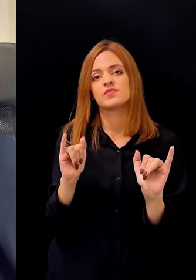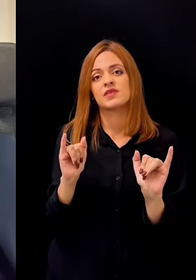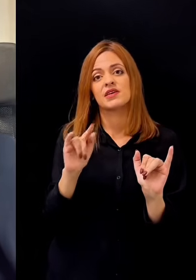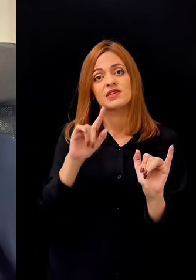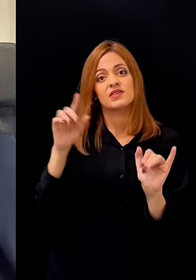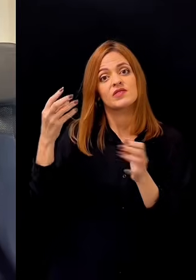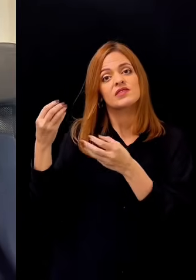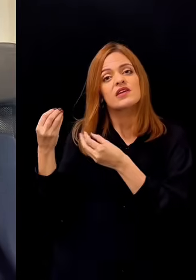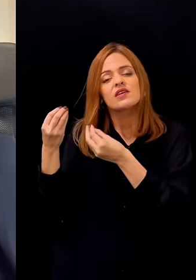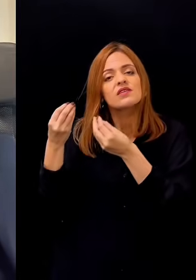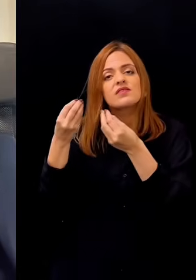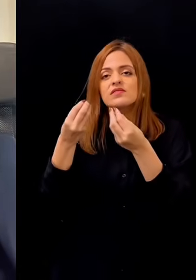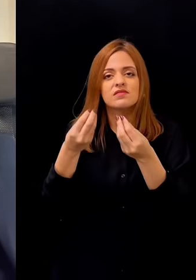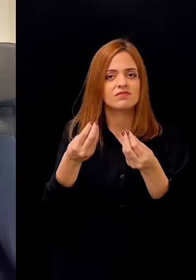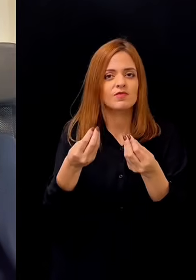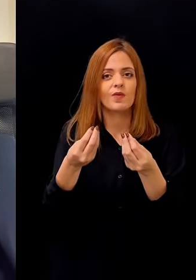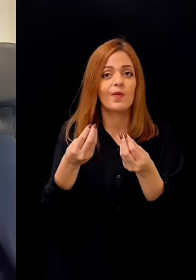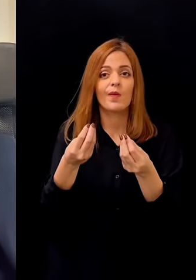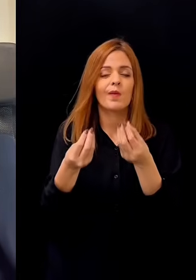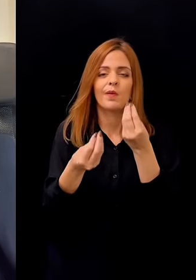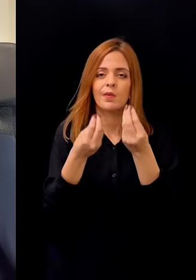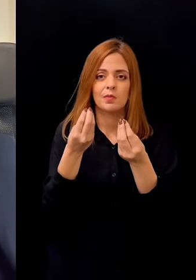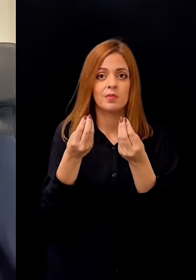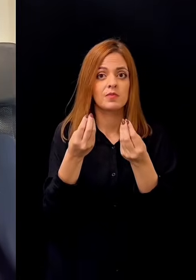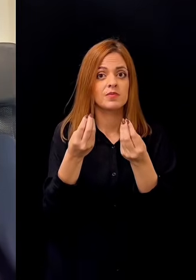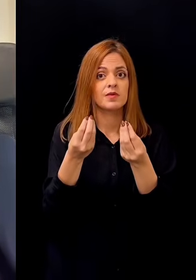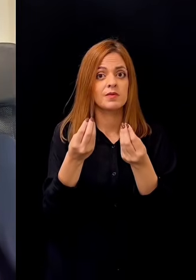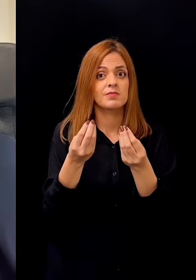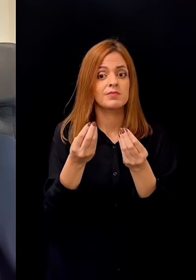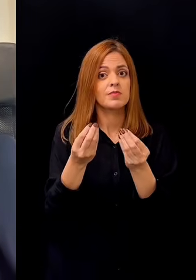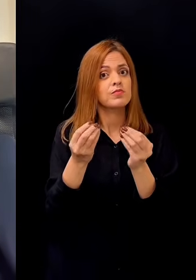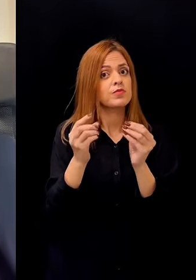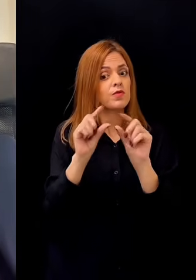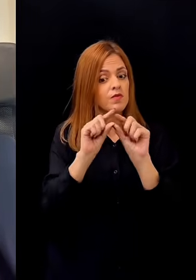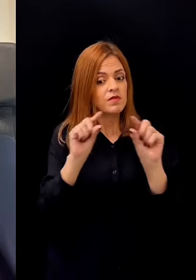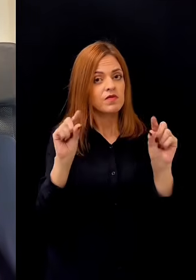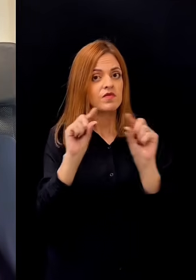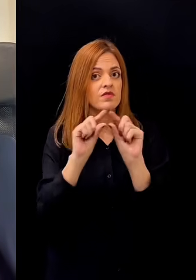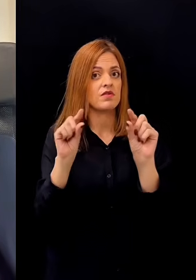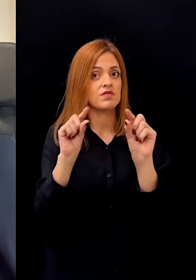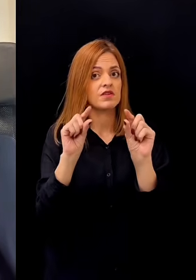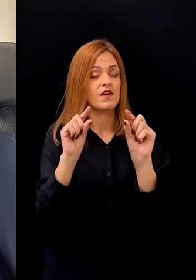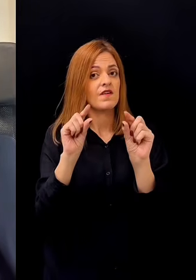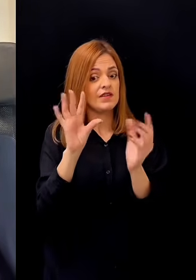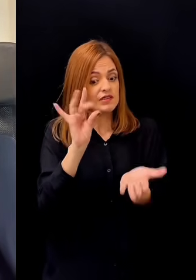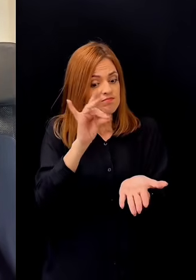sela essas palavras, dizendo na verdade,